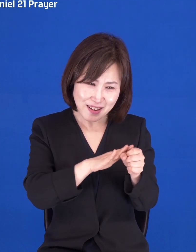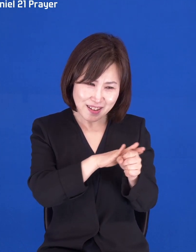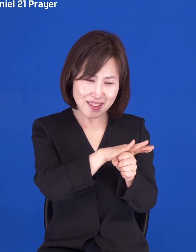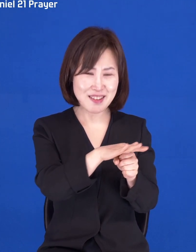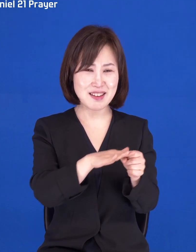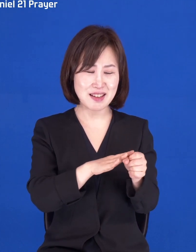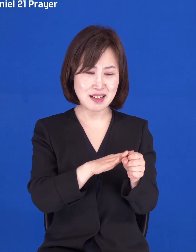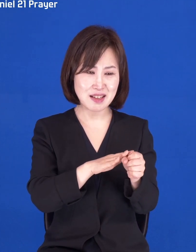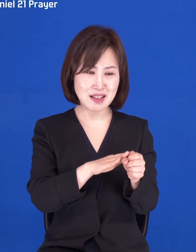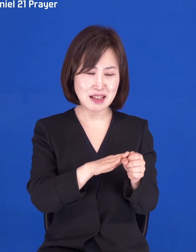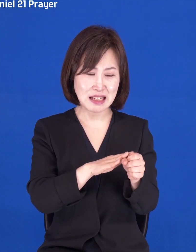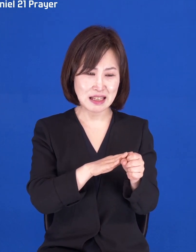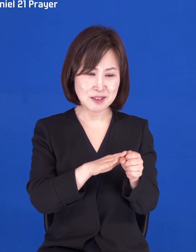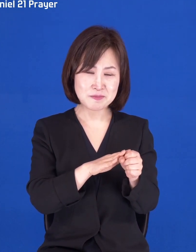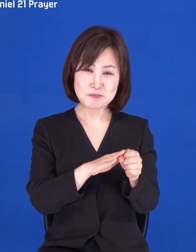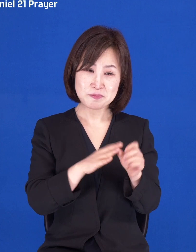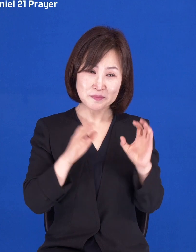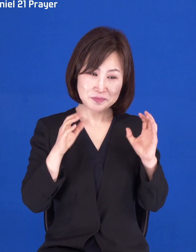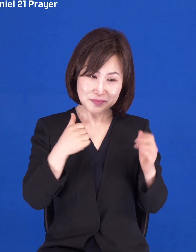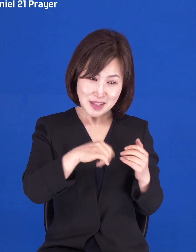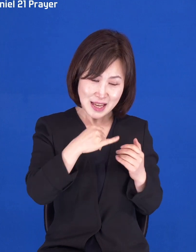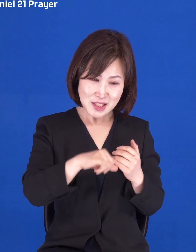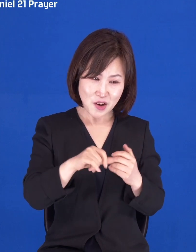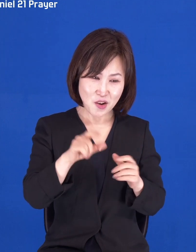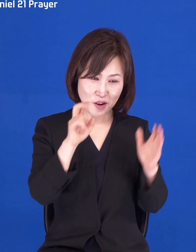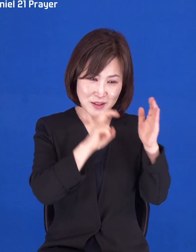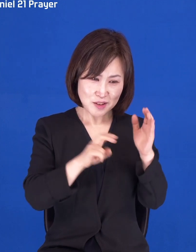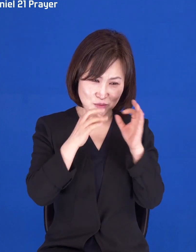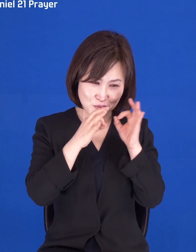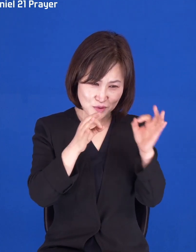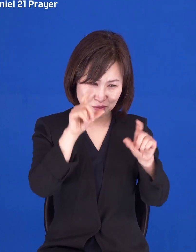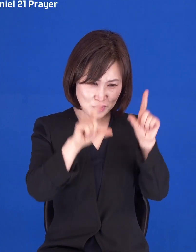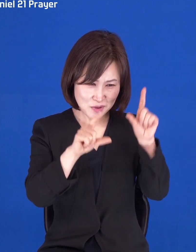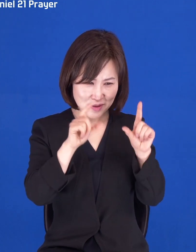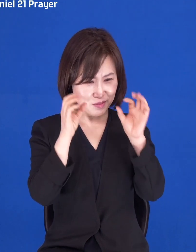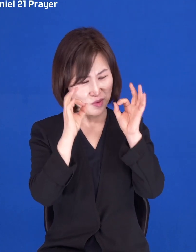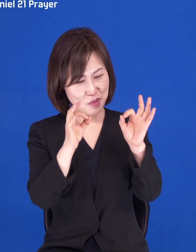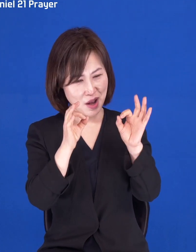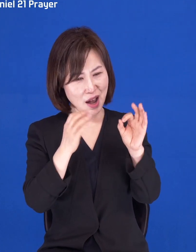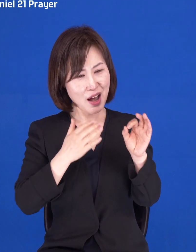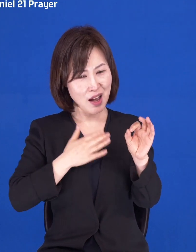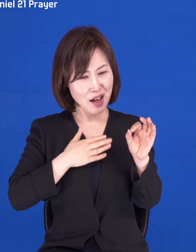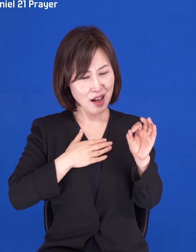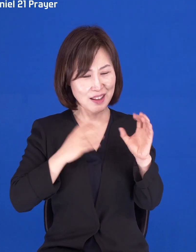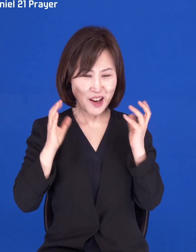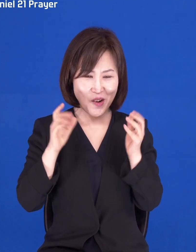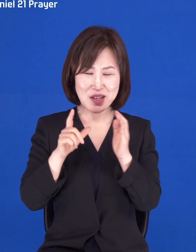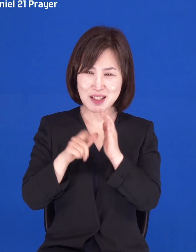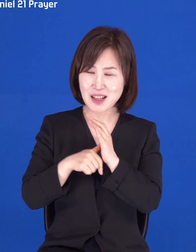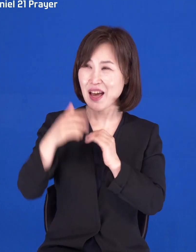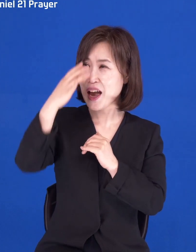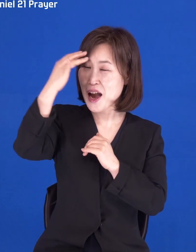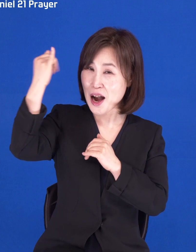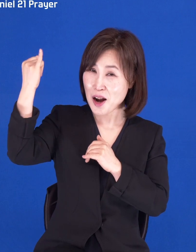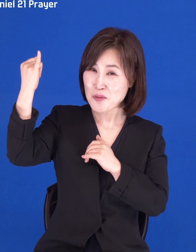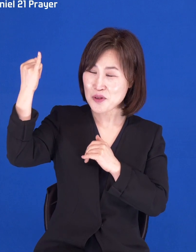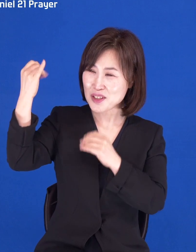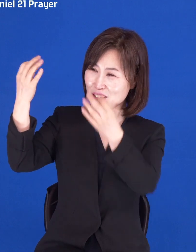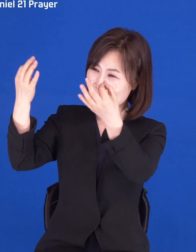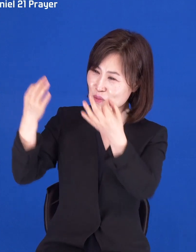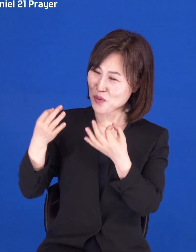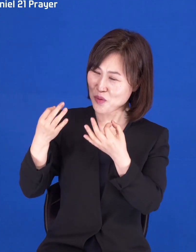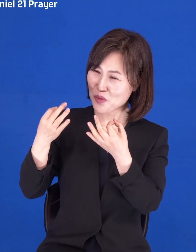그 아이들이 찬송가를 부르는 모습을 보다 보면은 어릴 때 우리가 할머니 앞에 앉아서